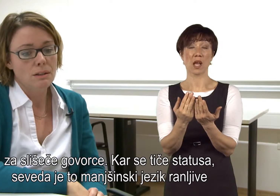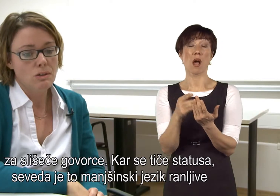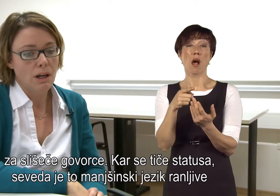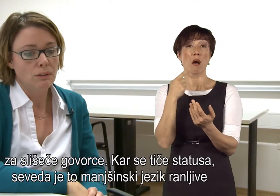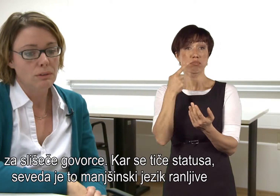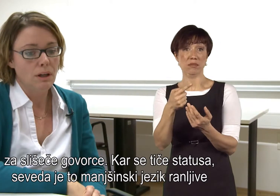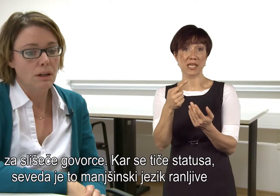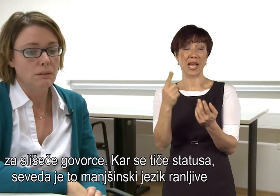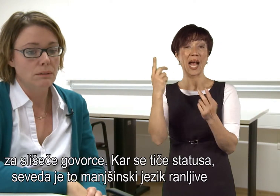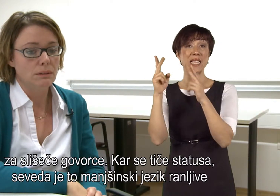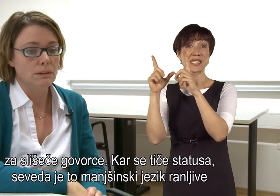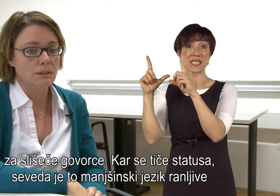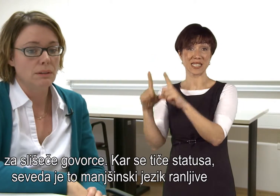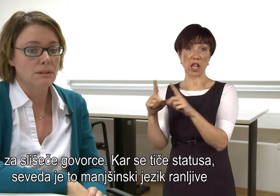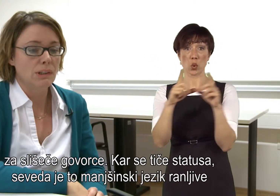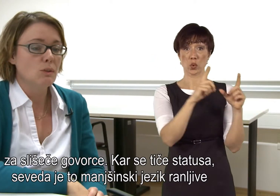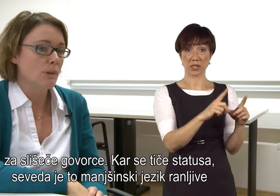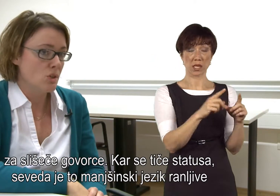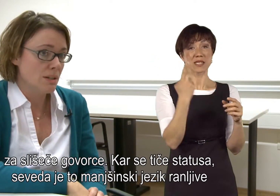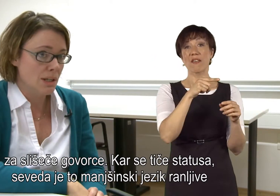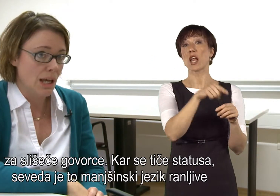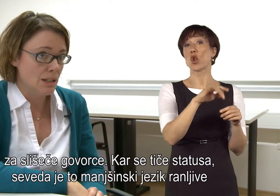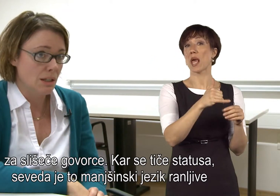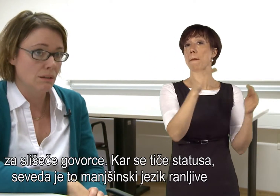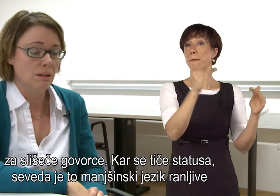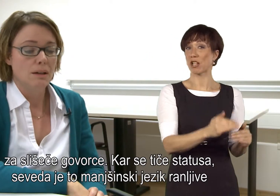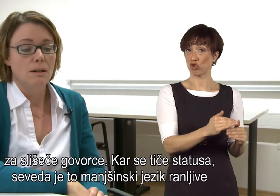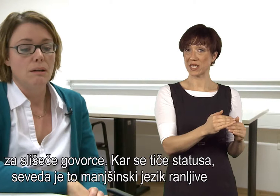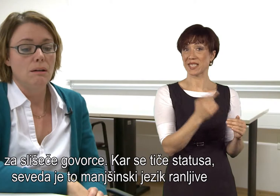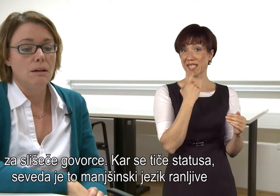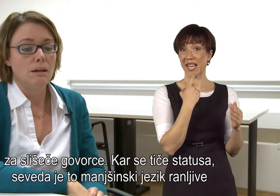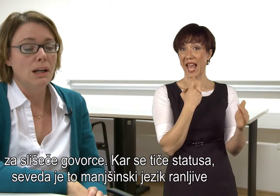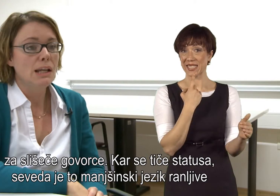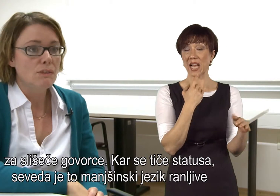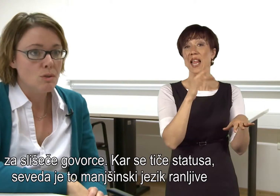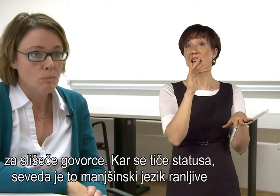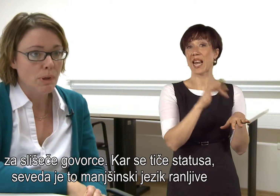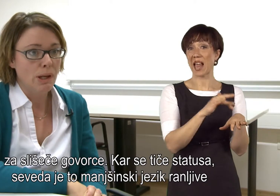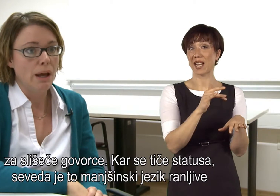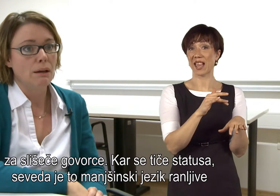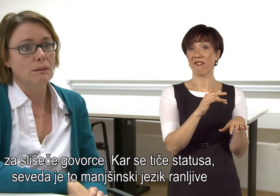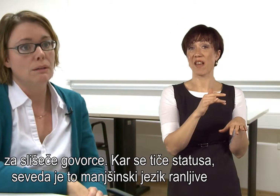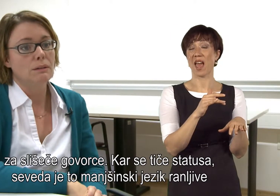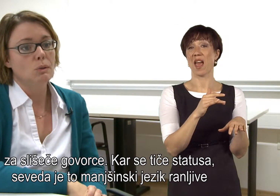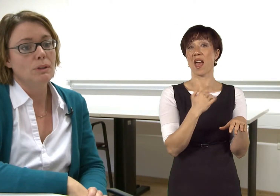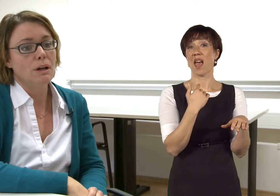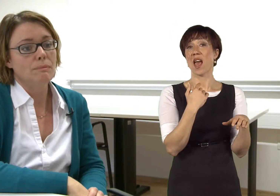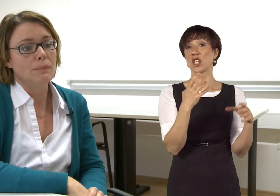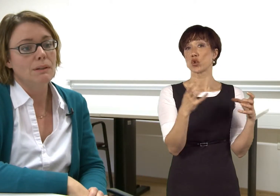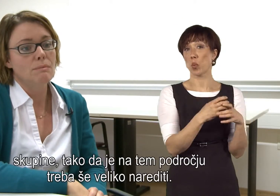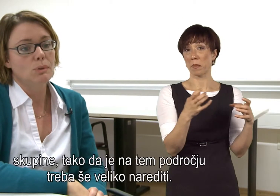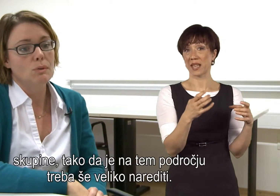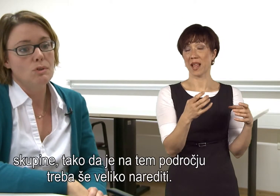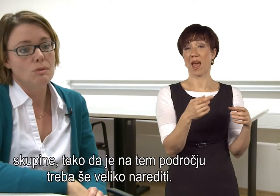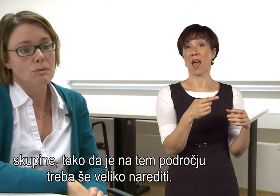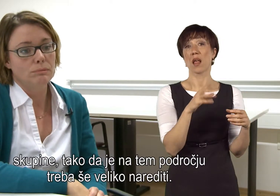Kar se tiče statusa, seveda je to manjšinski jezik, ranljive skupine, tako da bi